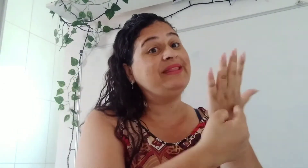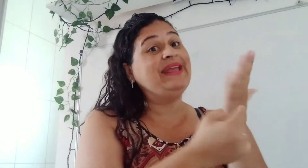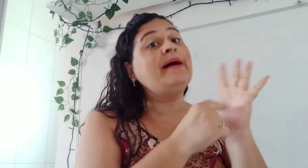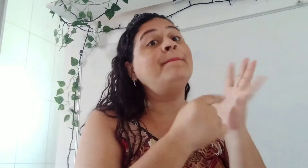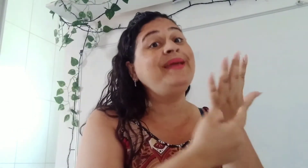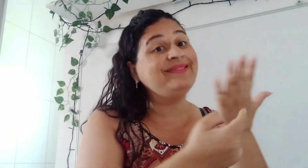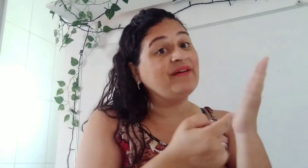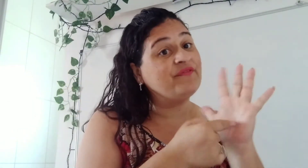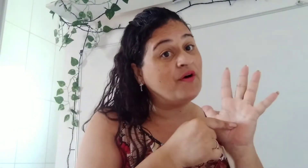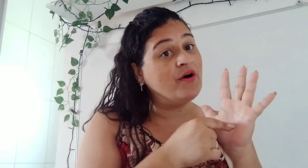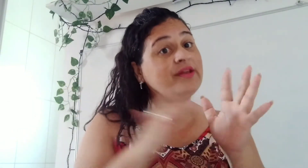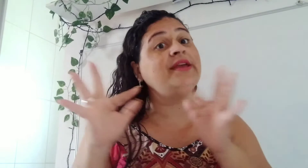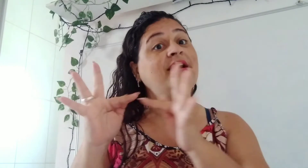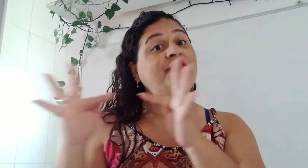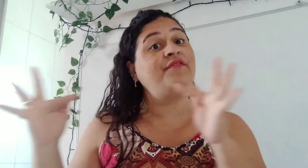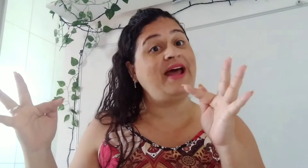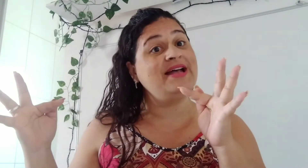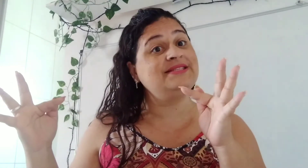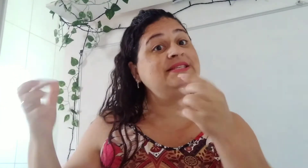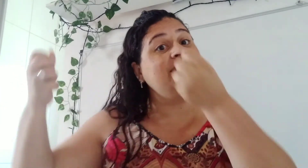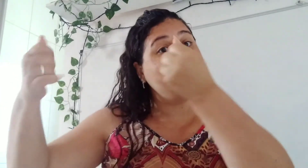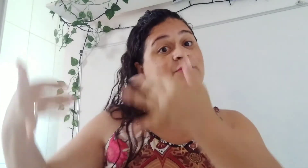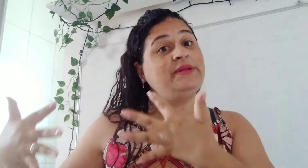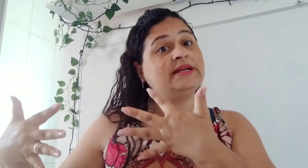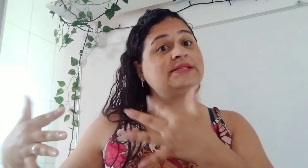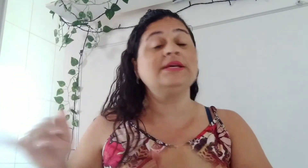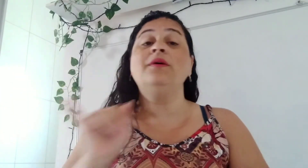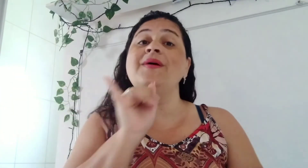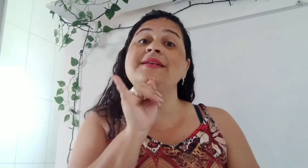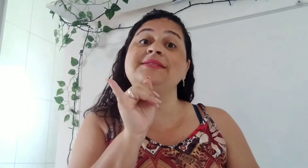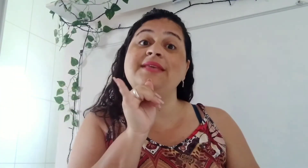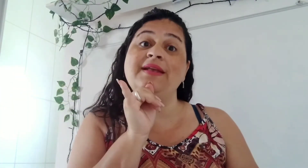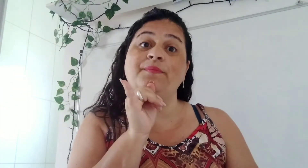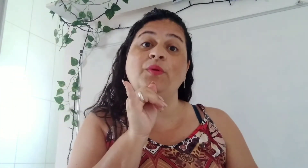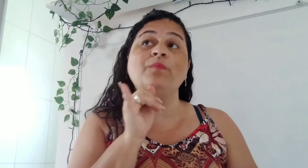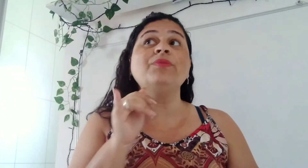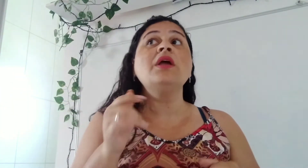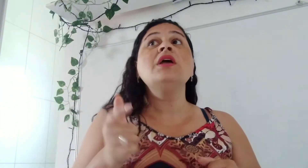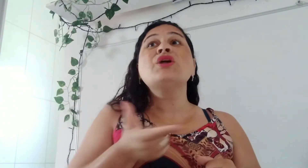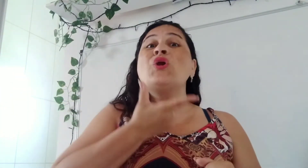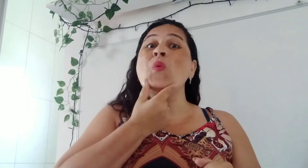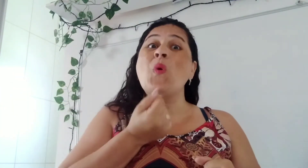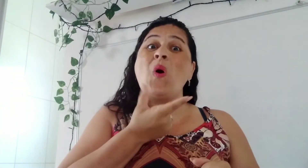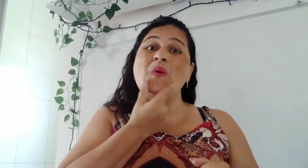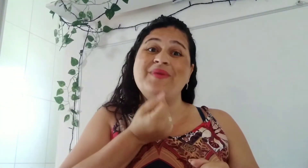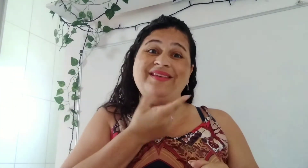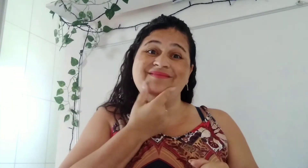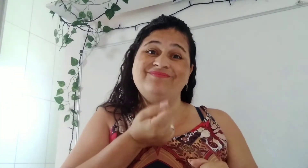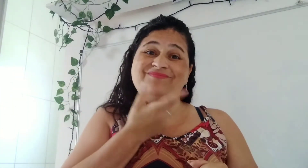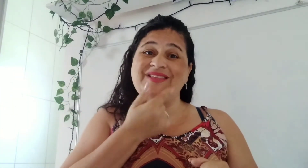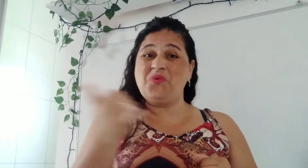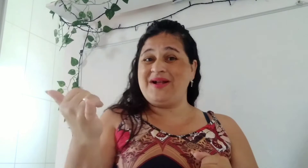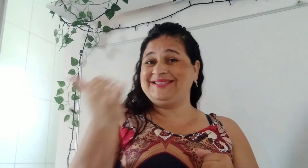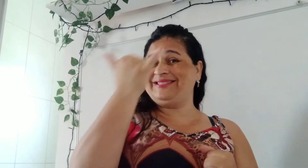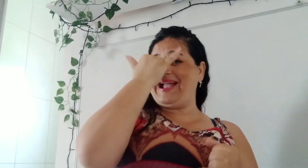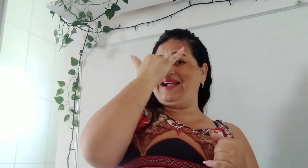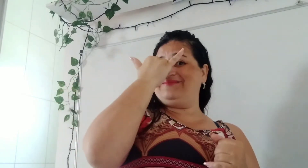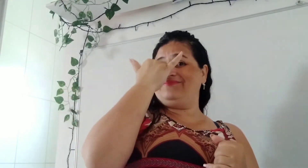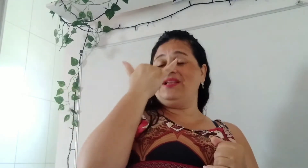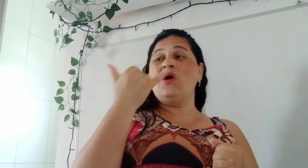maneira metafórica, a frase e a explicação, exemplo, que o homem deu azar,